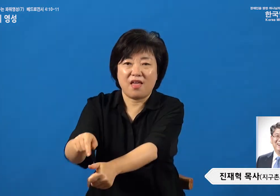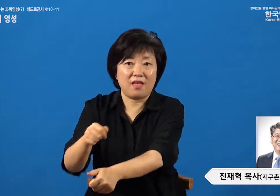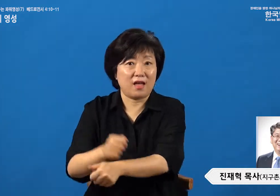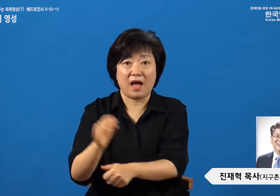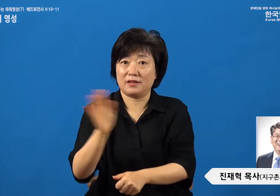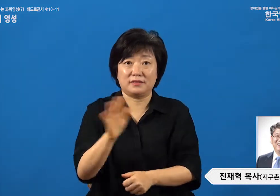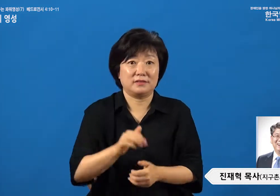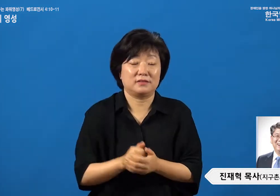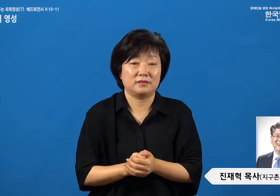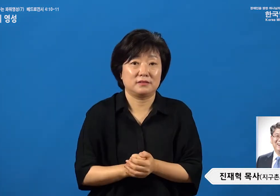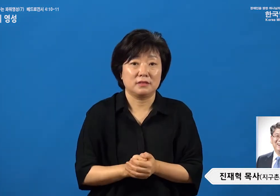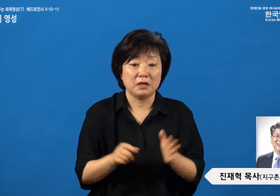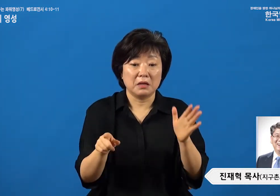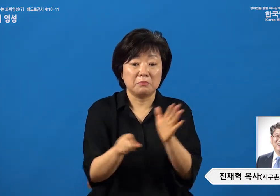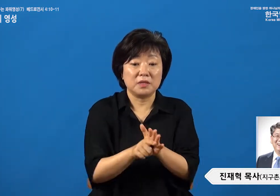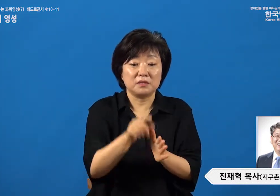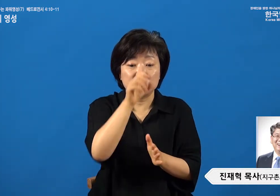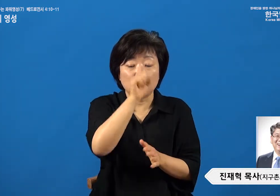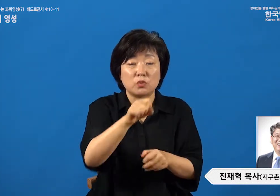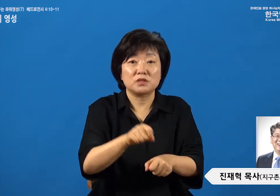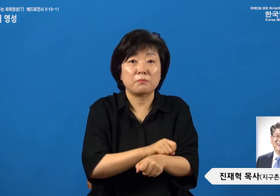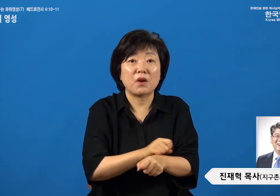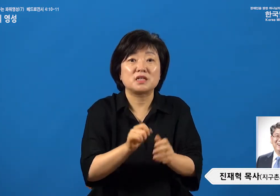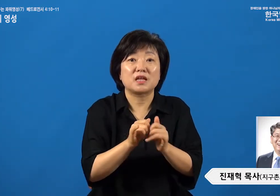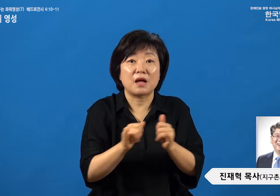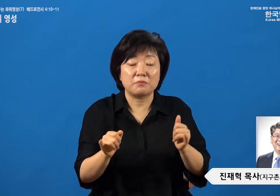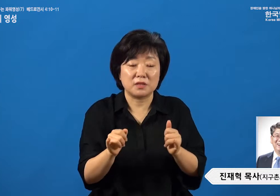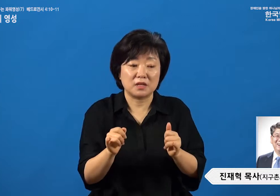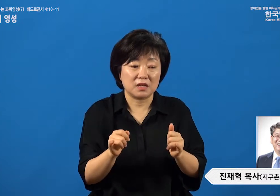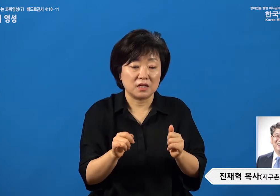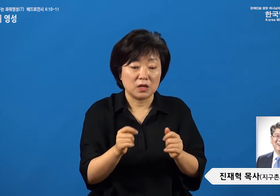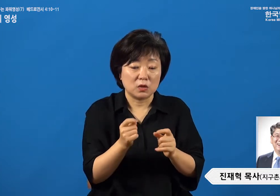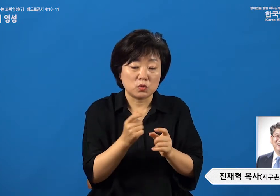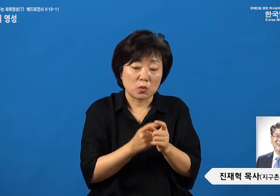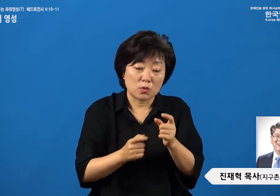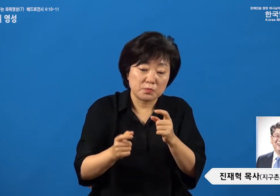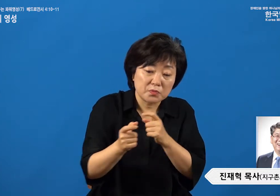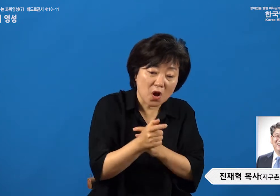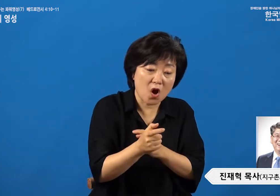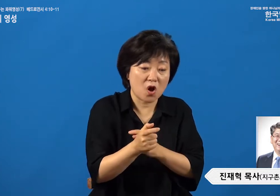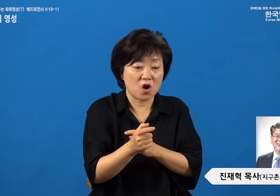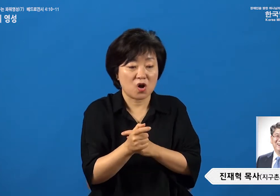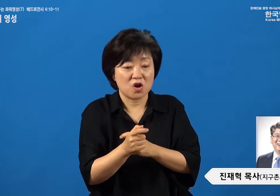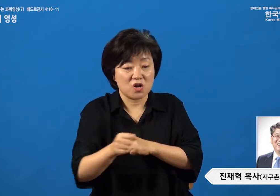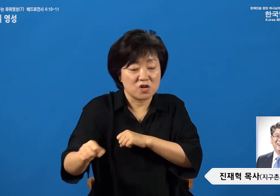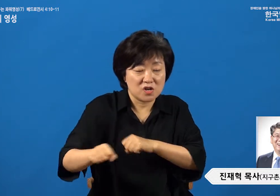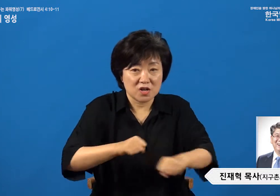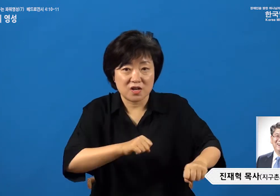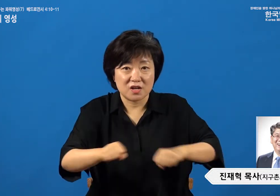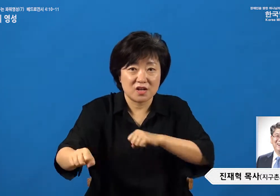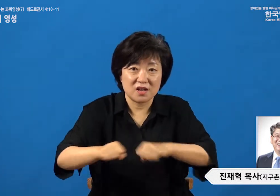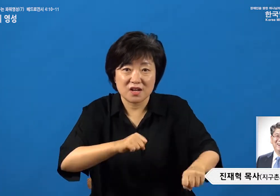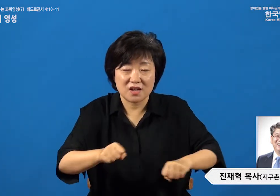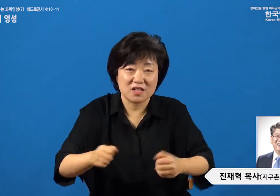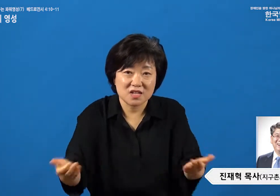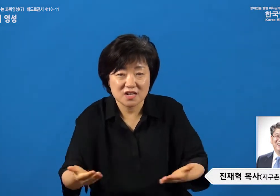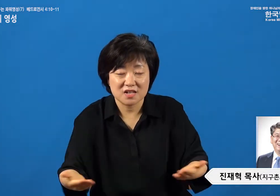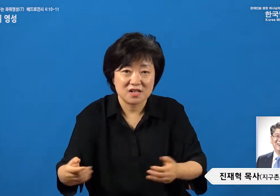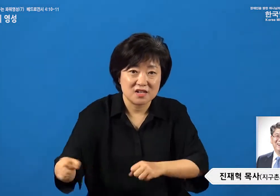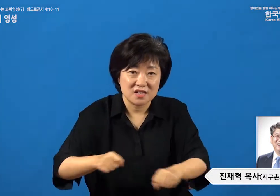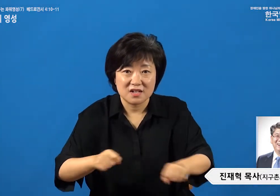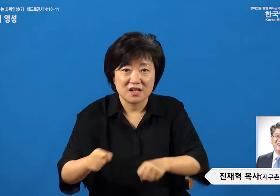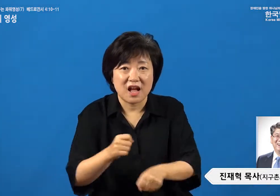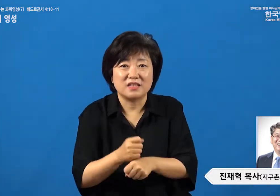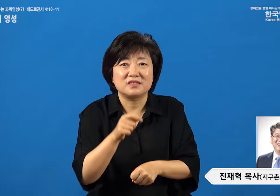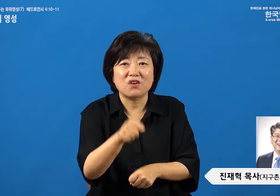것입니다. 봉사는 믿음 좋은 특별한 사람들이 좀 더 하고 싶은 엑스트라 워크가